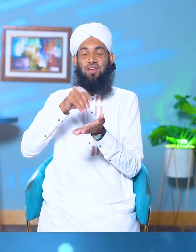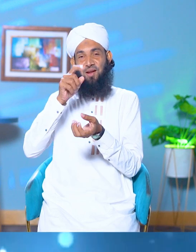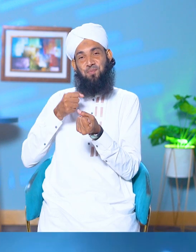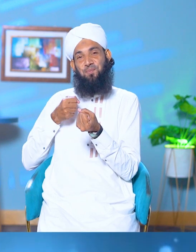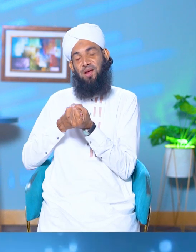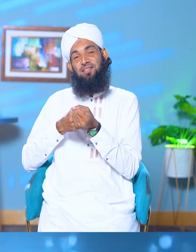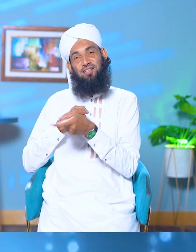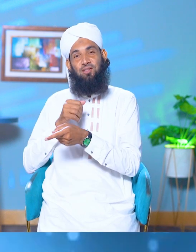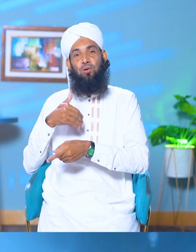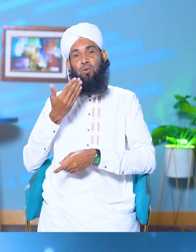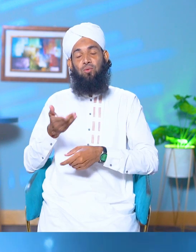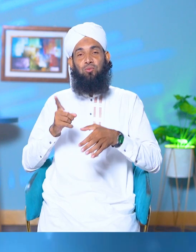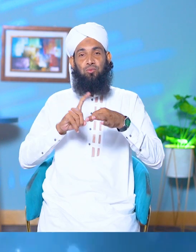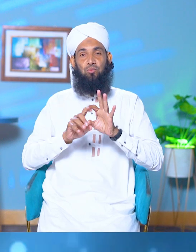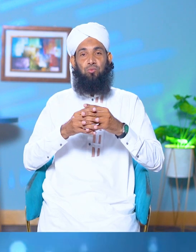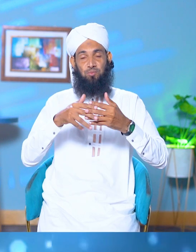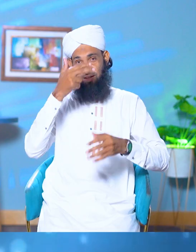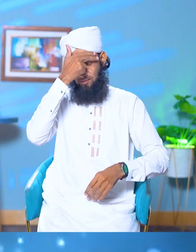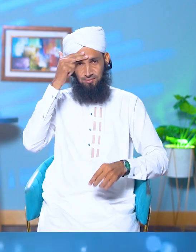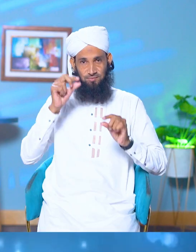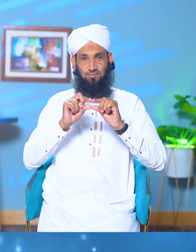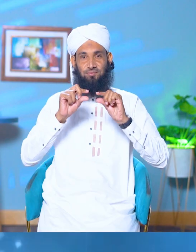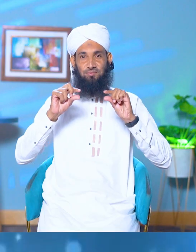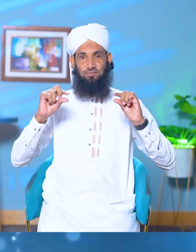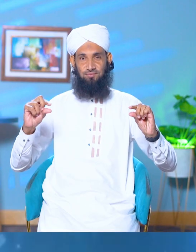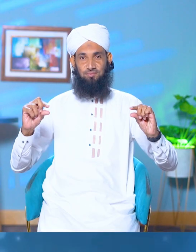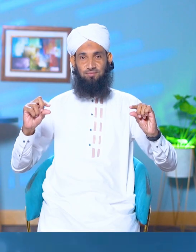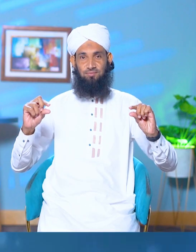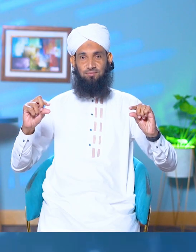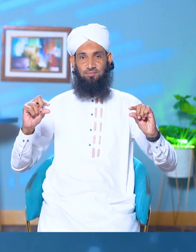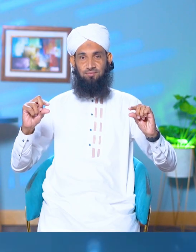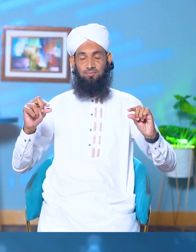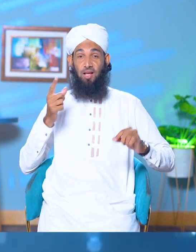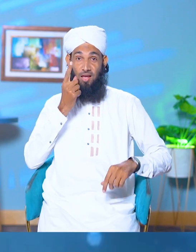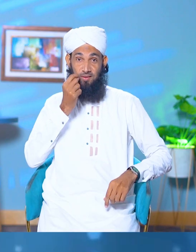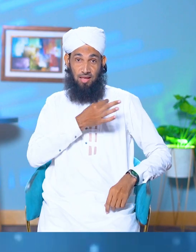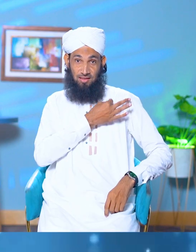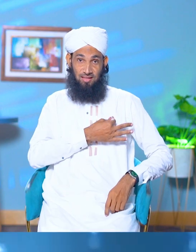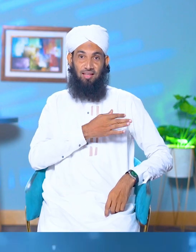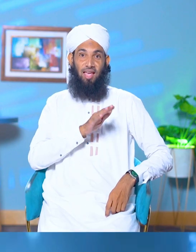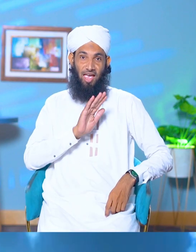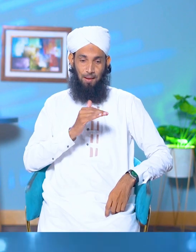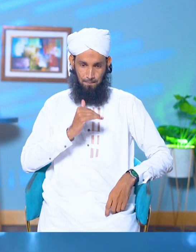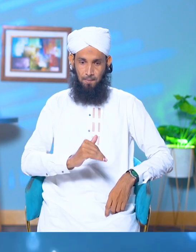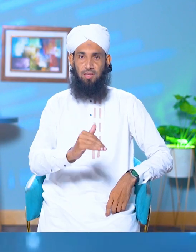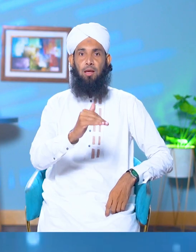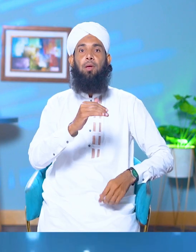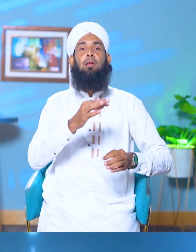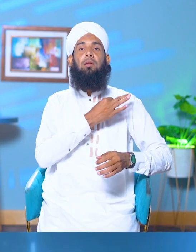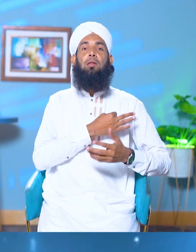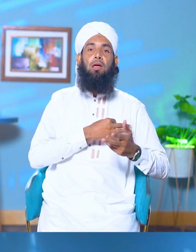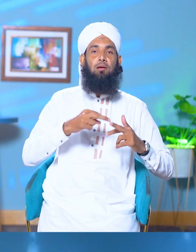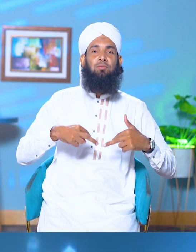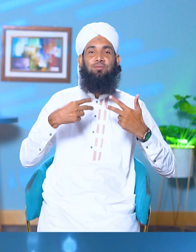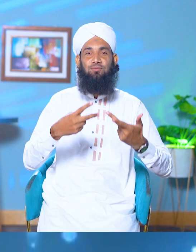چاہتی ہے تو اس میں مدد ہوگی، اور قرآن کریم کی اس آیت پر عمل ہوگا، تعاونوا علی البر والتقوی، نیکی اور پرہیزگاری